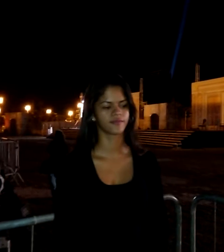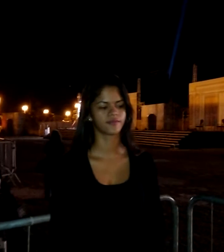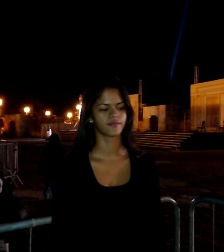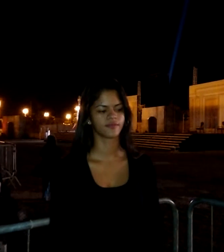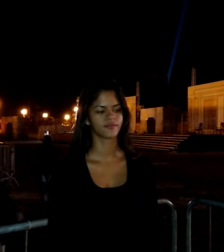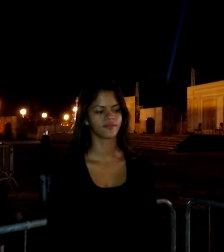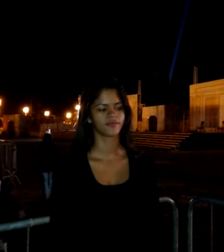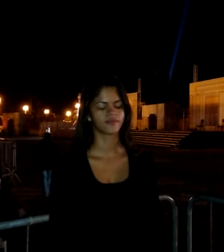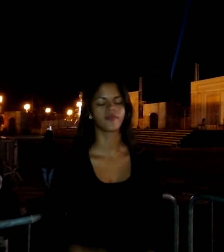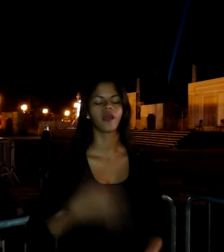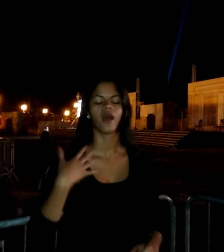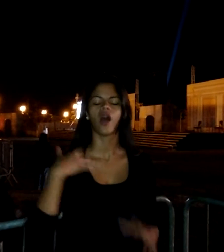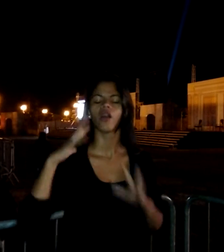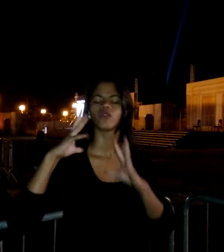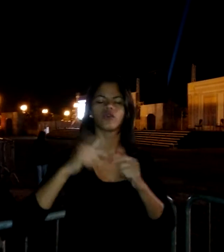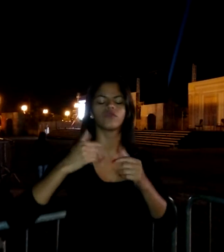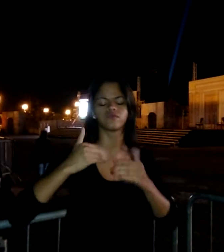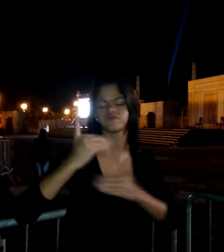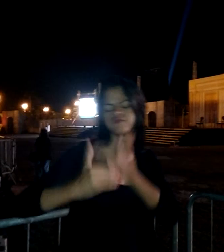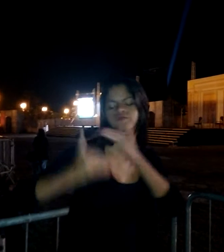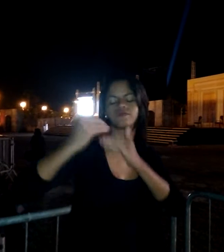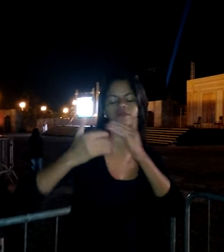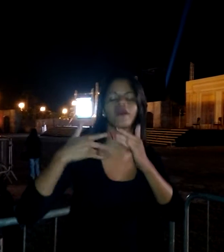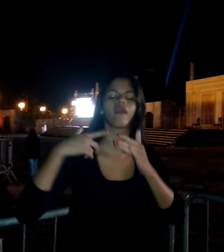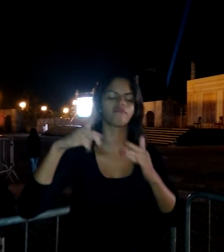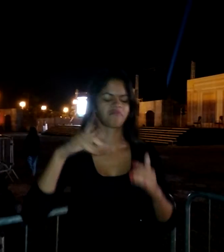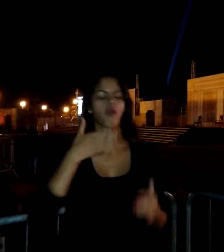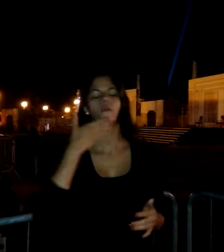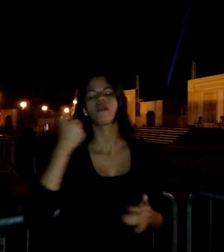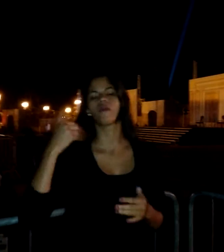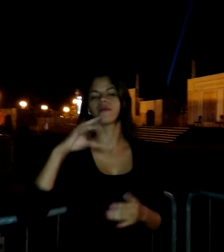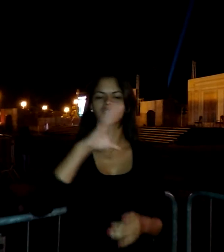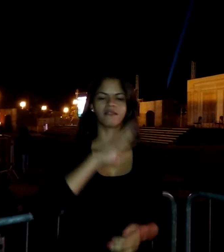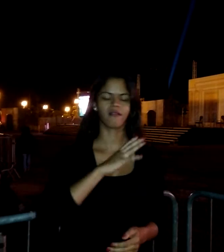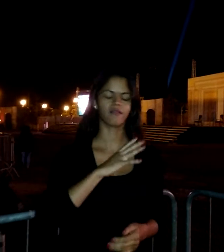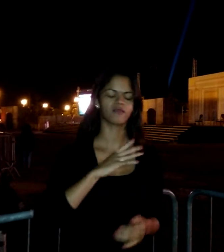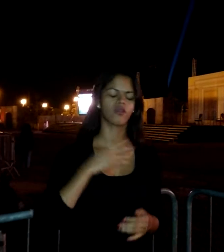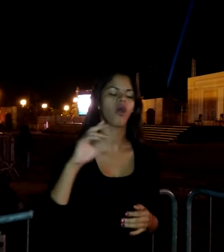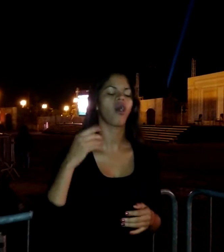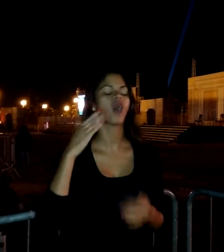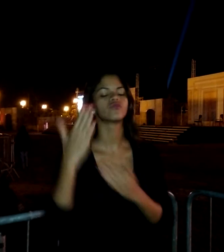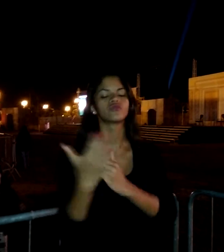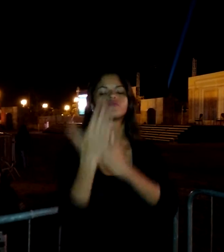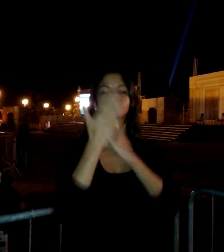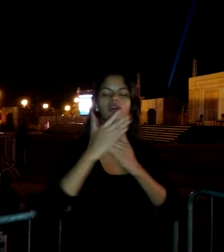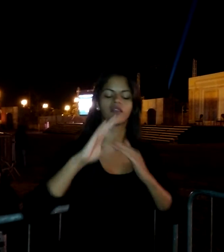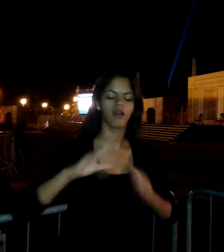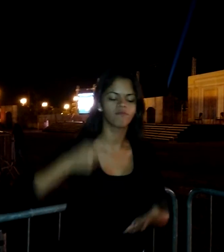Todo esse progresso trouxe benefícios para a cidade, possibilitando investir no que realmente importa.